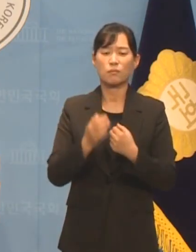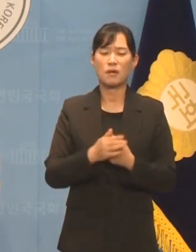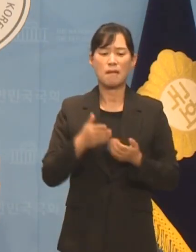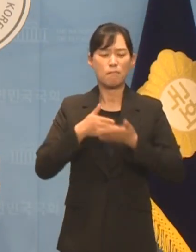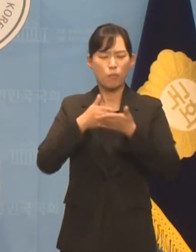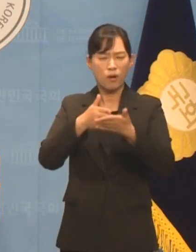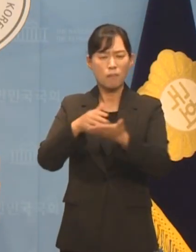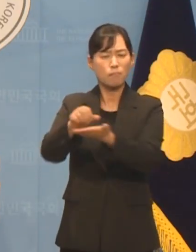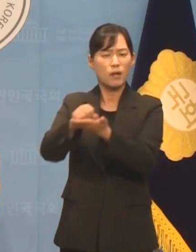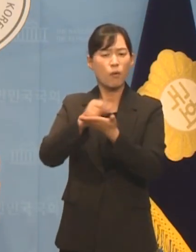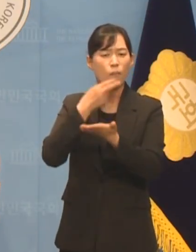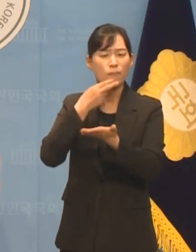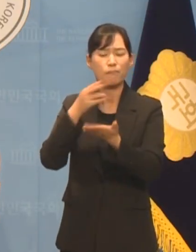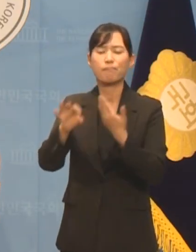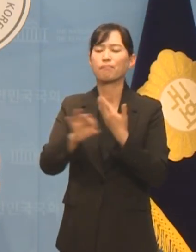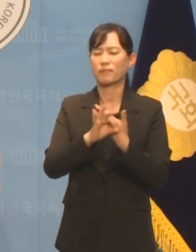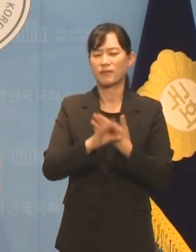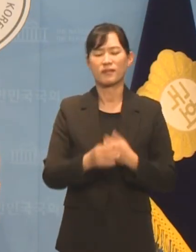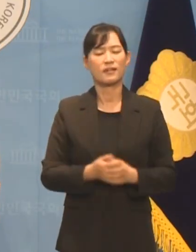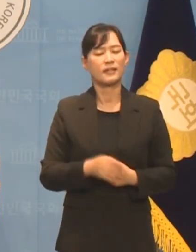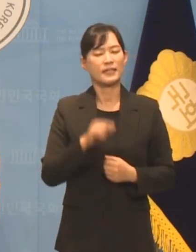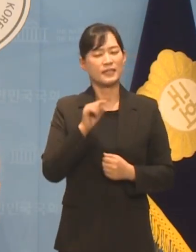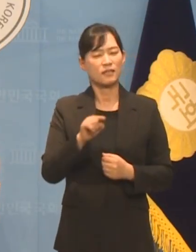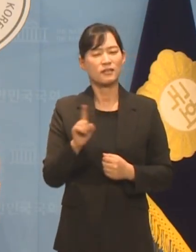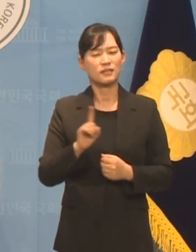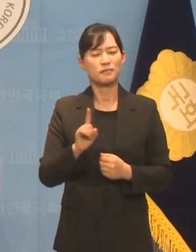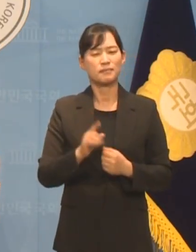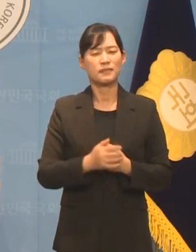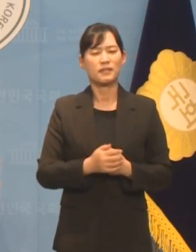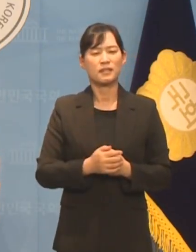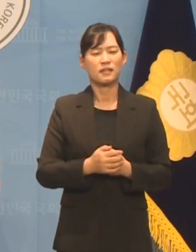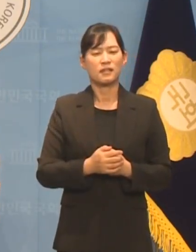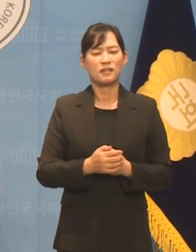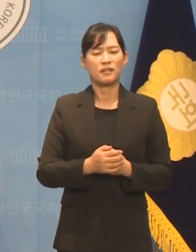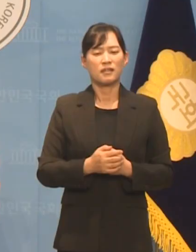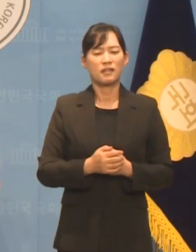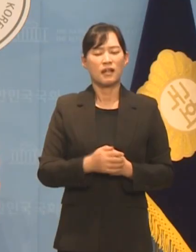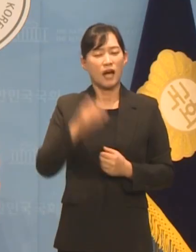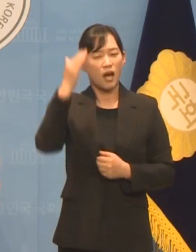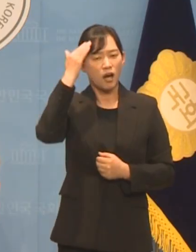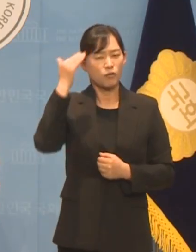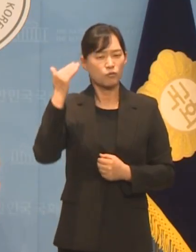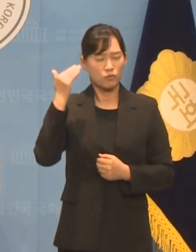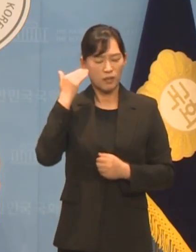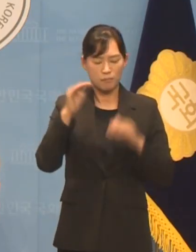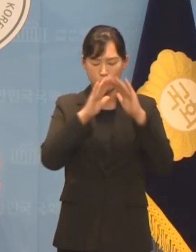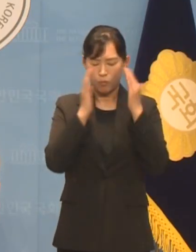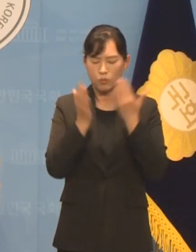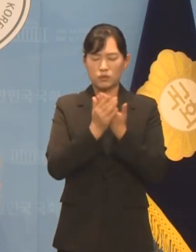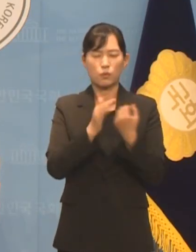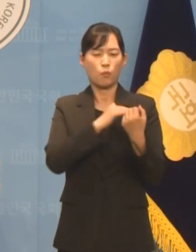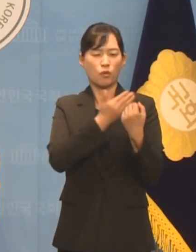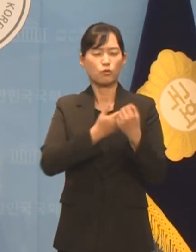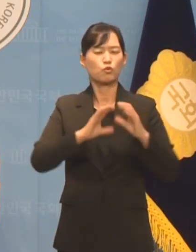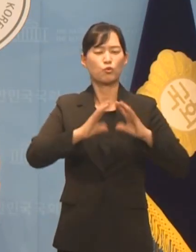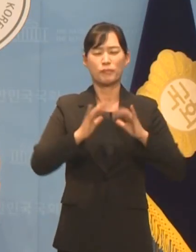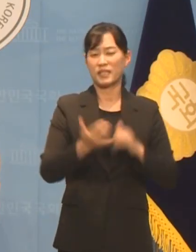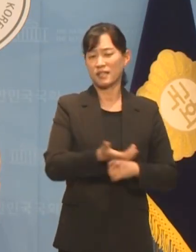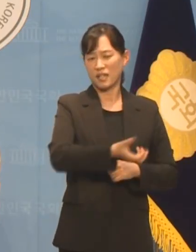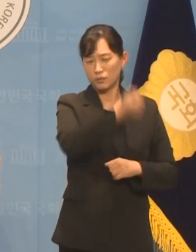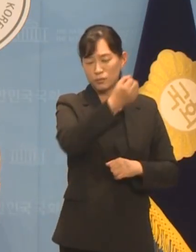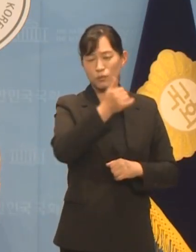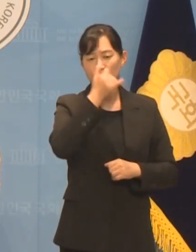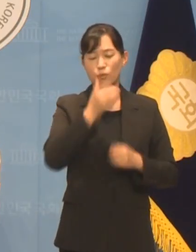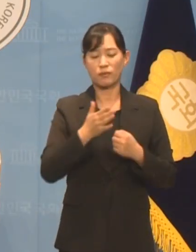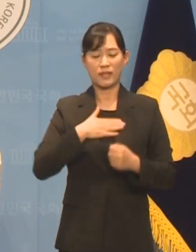요구가 받아들이지 않는다면 그것은 서두에서 언급한 대한민국의 모든 권력은 국민으로부터 나오며